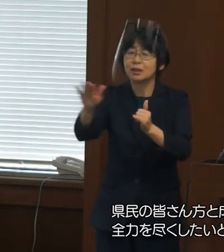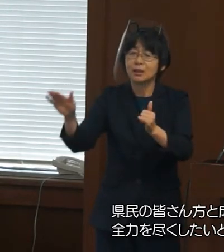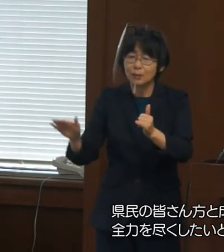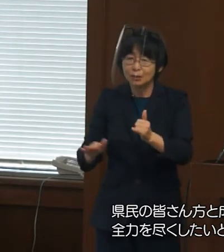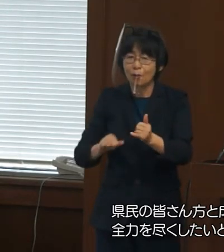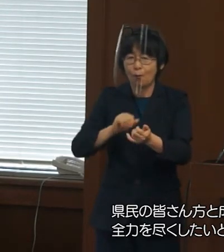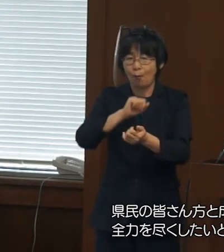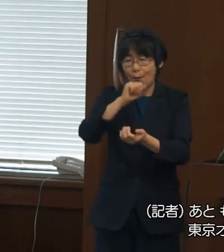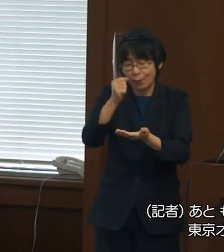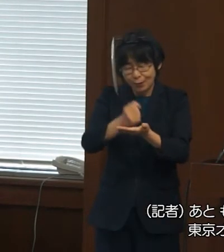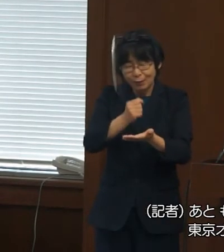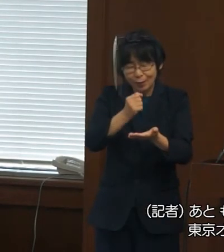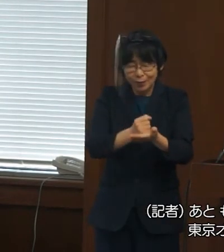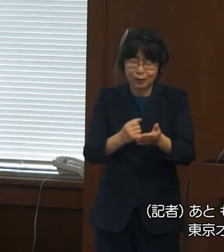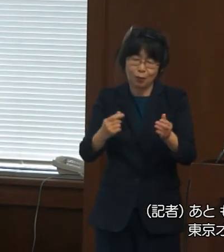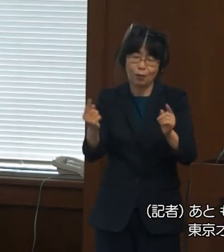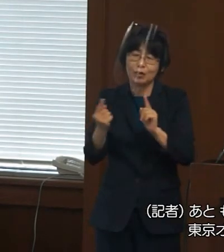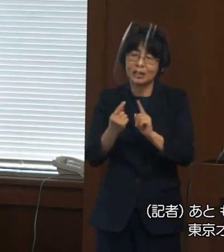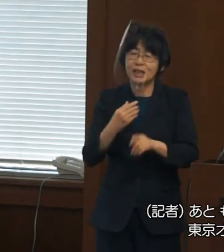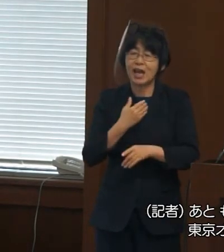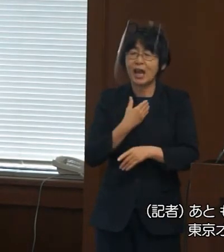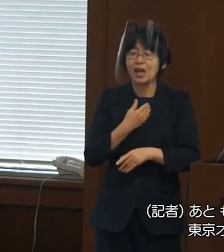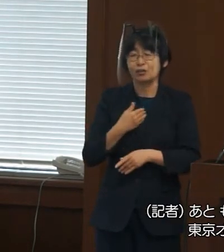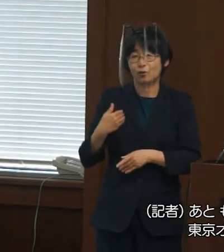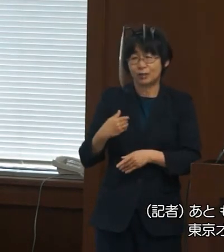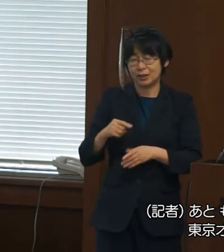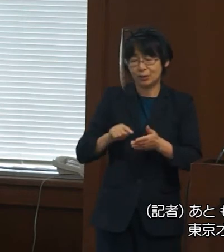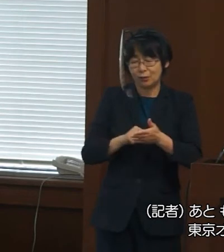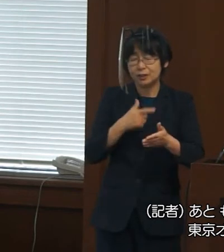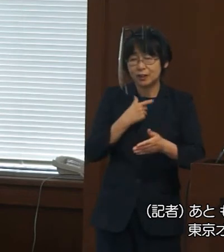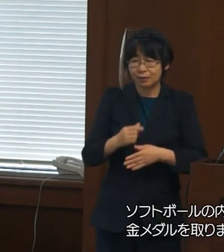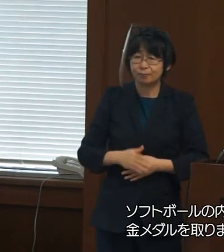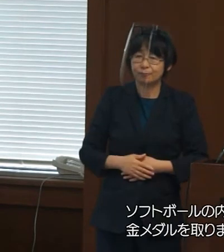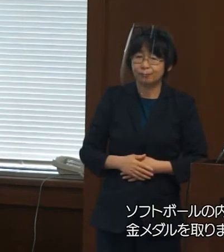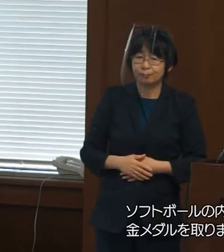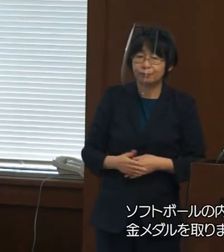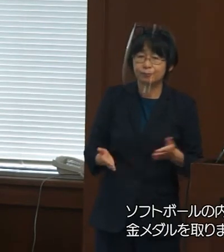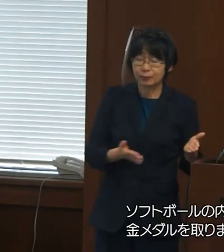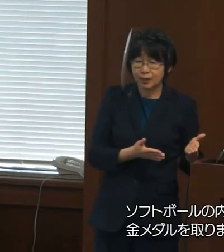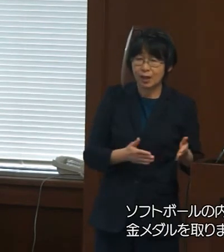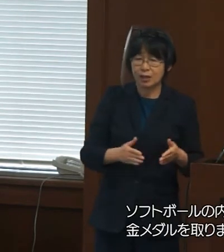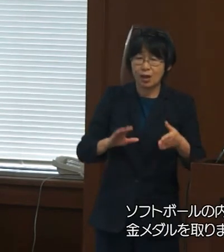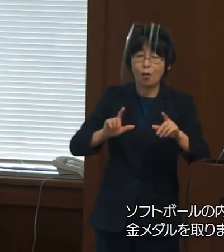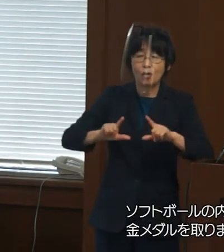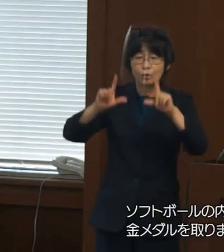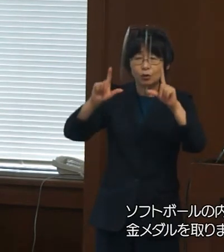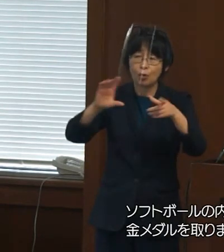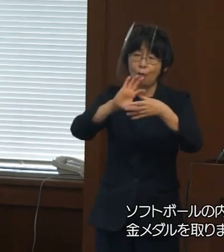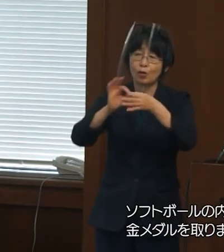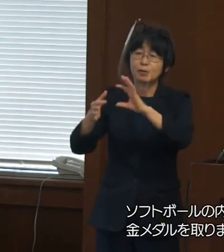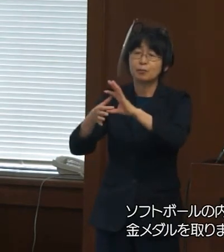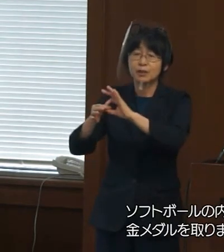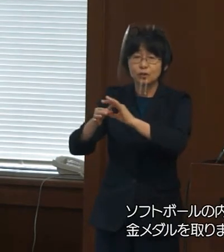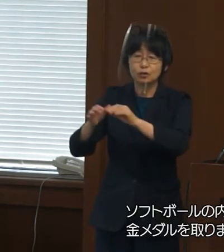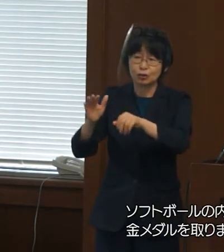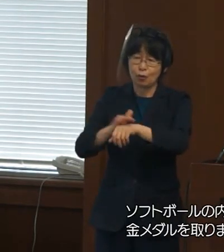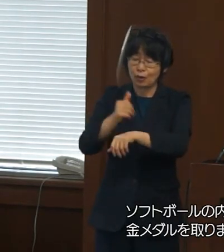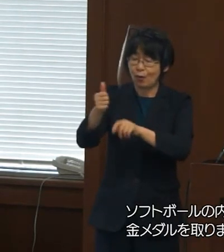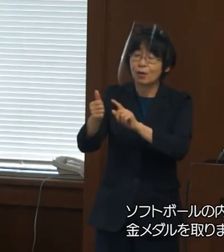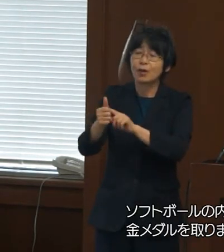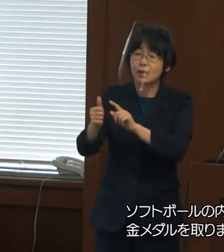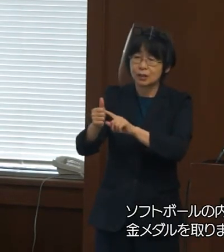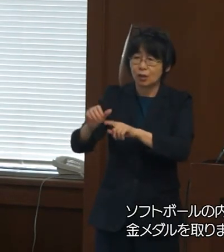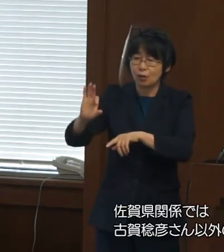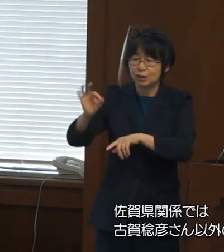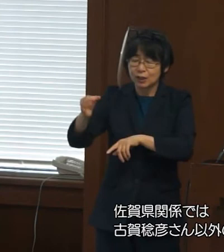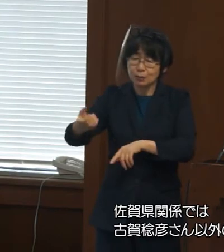たいと思います。 あともう一点、東京オリンピック関係で女子ソフトボールの内藤選手 と、藤田選手が、まあ、金メダルを取